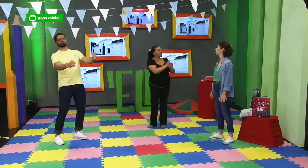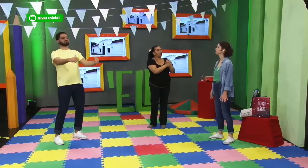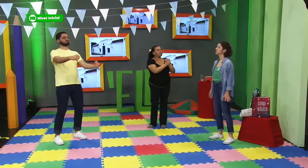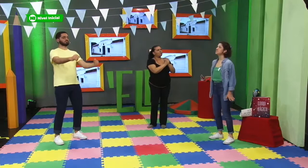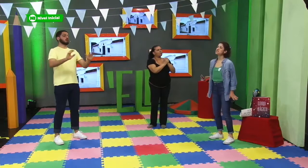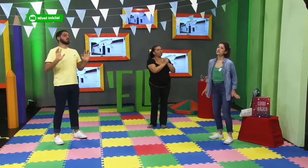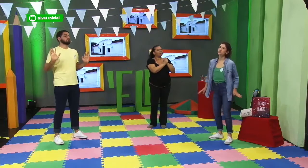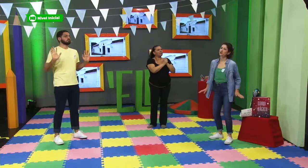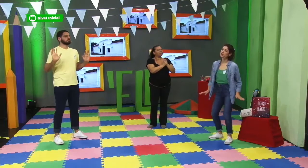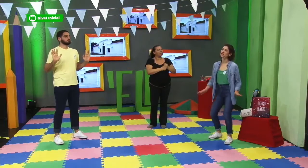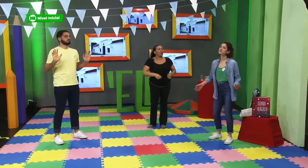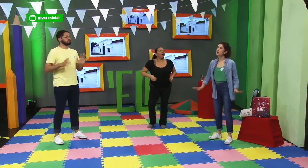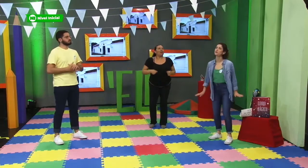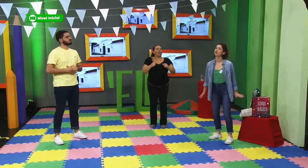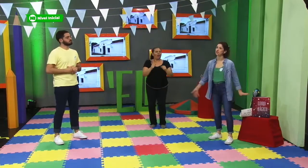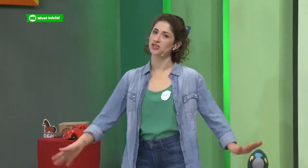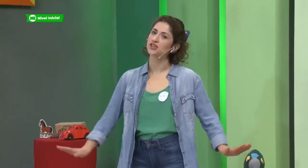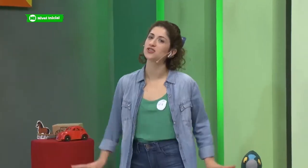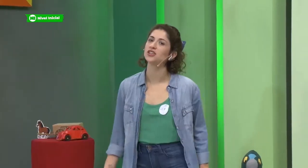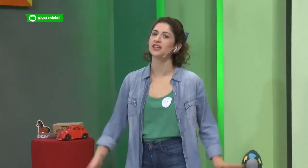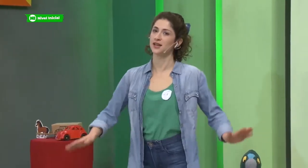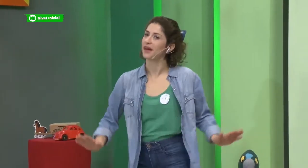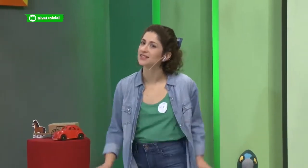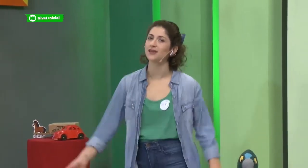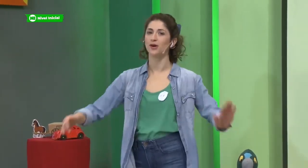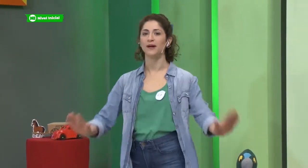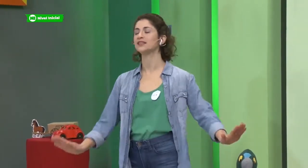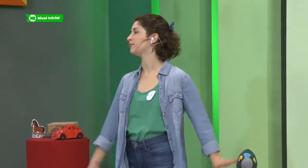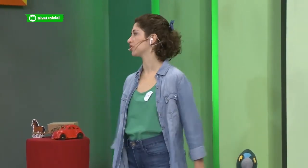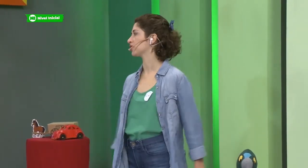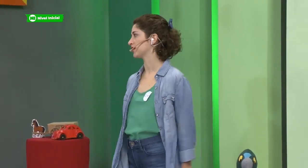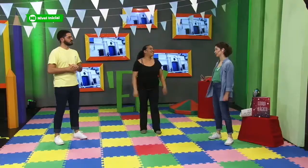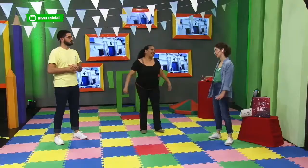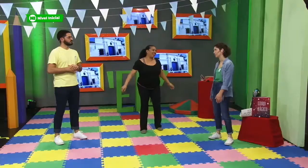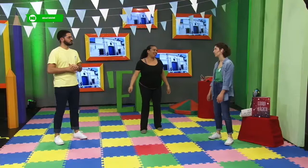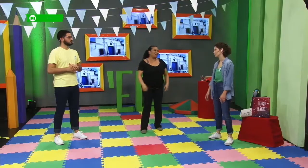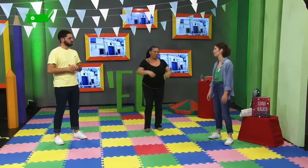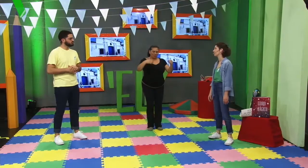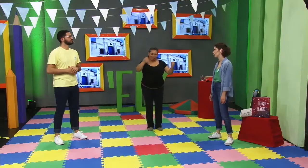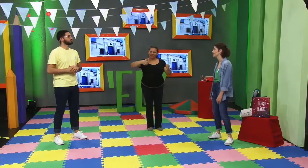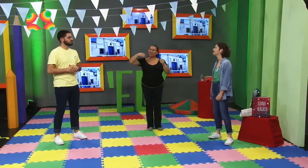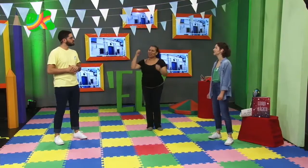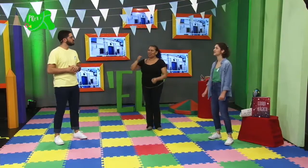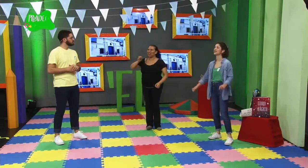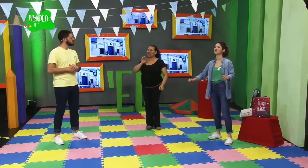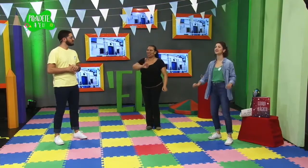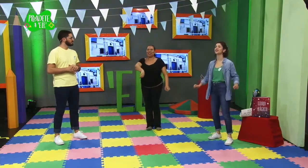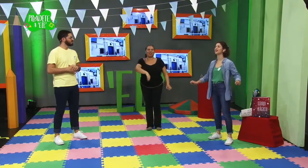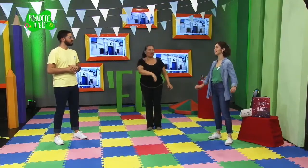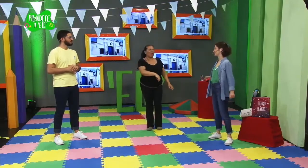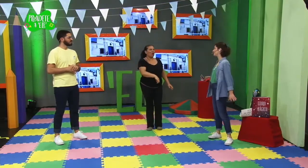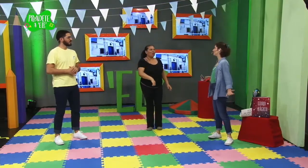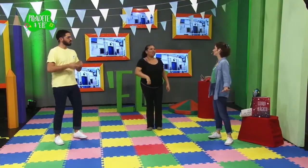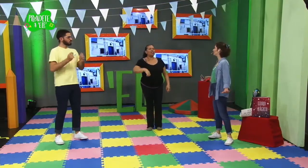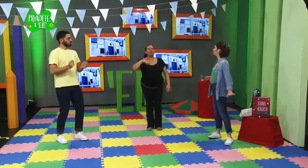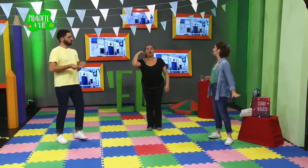voy a caballo. Y yo me cansé un poquito, señor. Yo tenía que hacer como parates porque estaba. Sí, como esos saltitos del